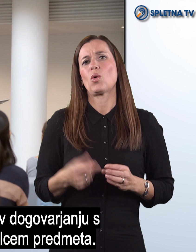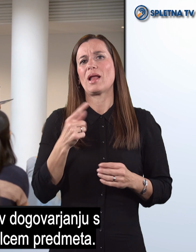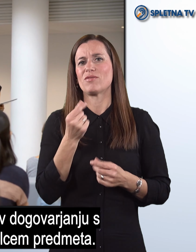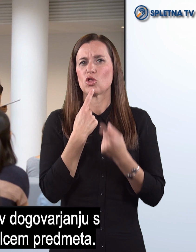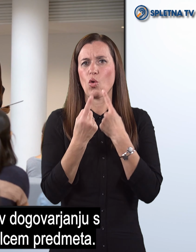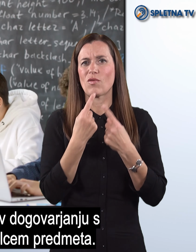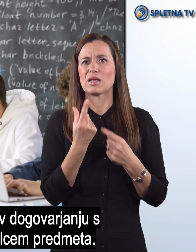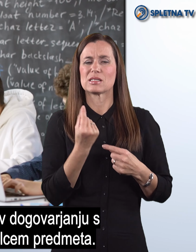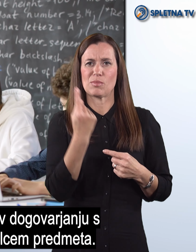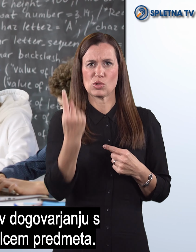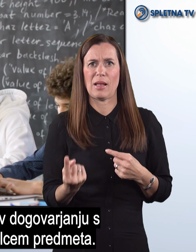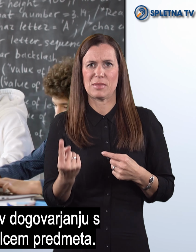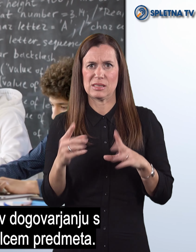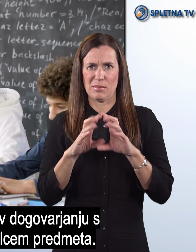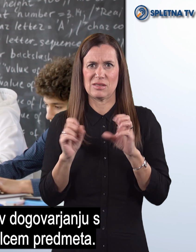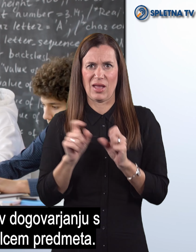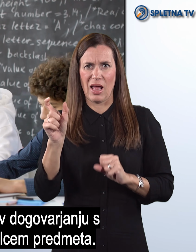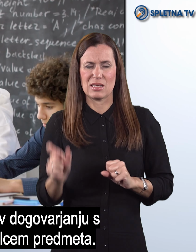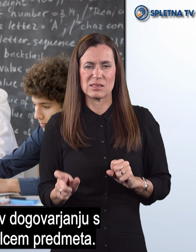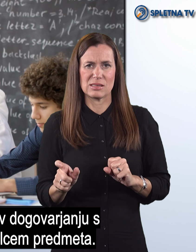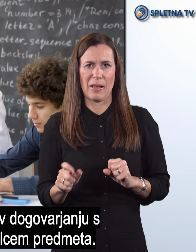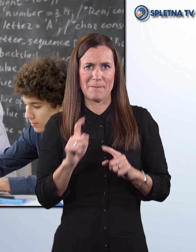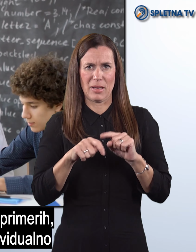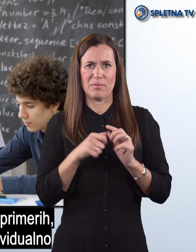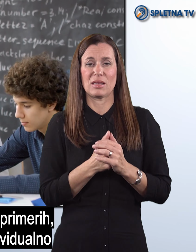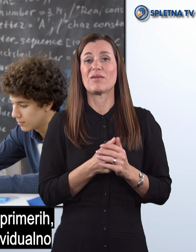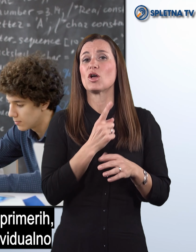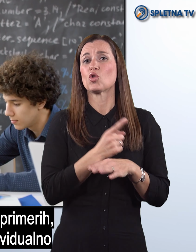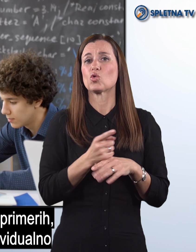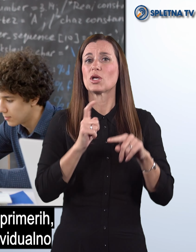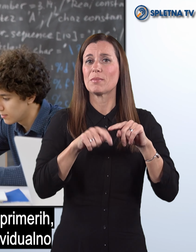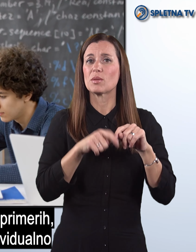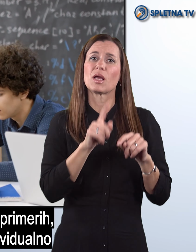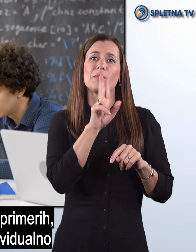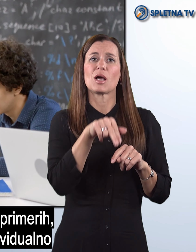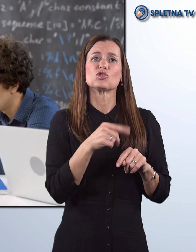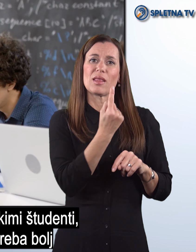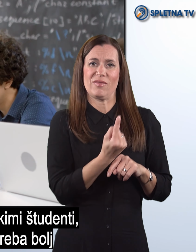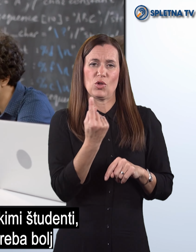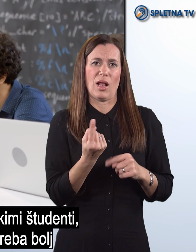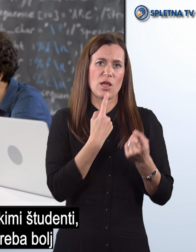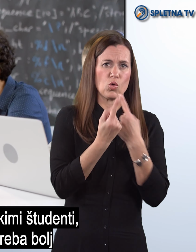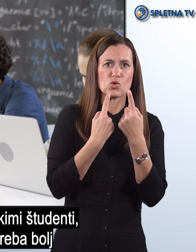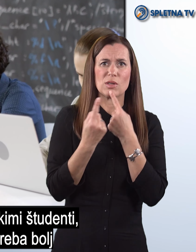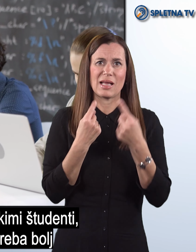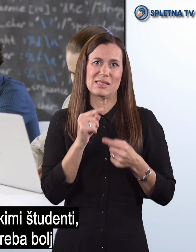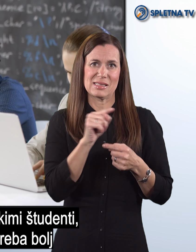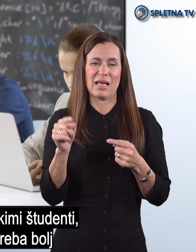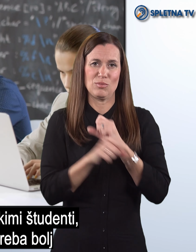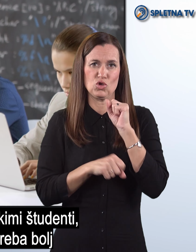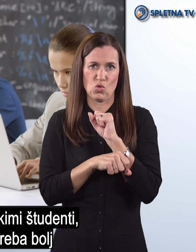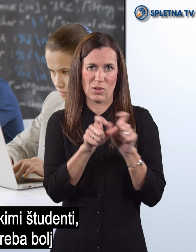v dogovarjanju z posameznim izvajalcem predmeta, ne. V določenih primerih, ko imaš individualno konzultacijo s takimi